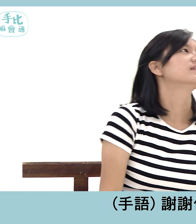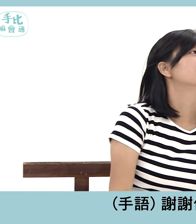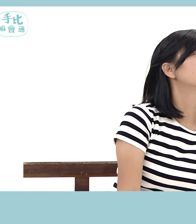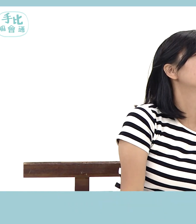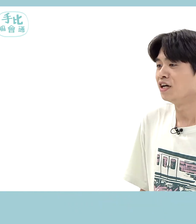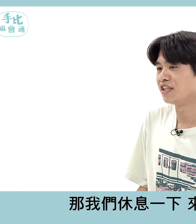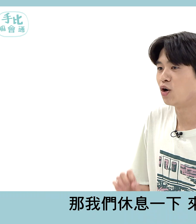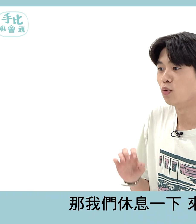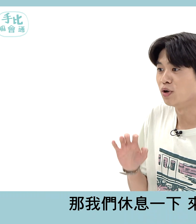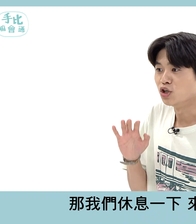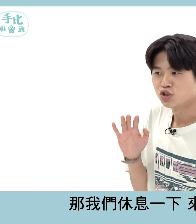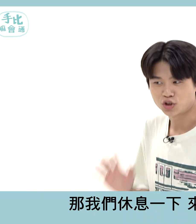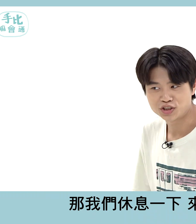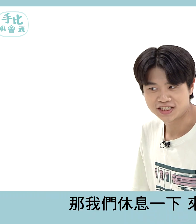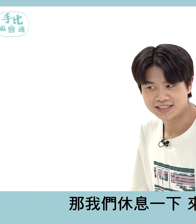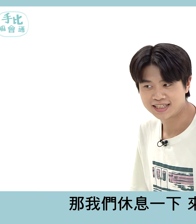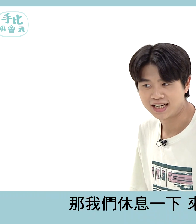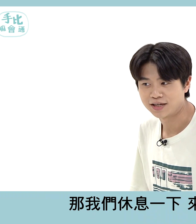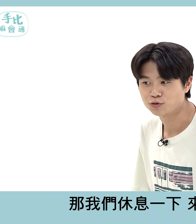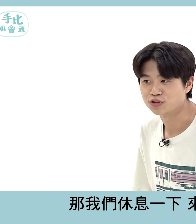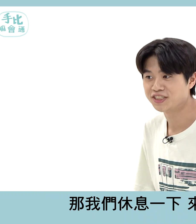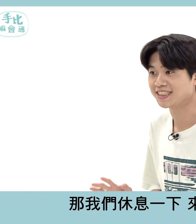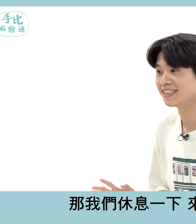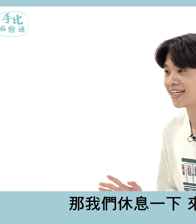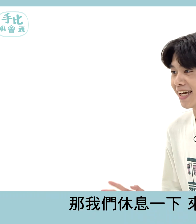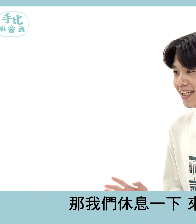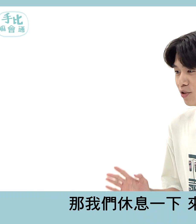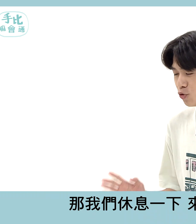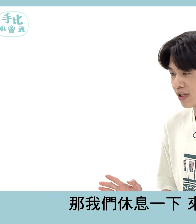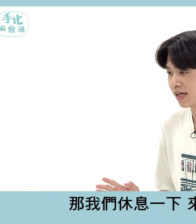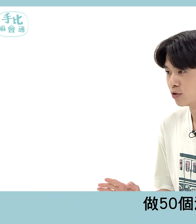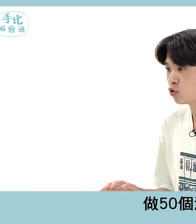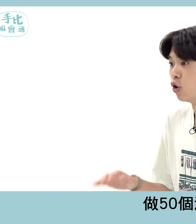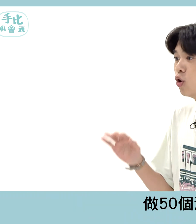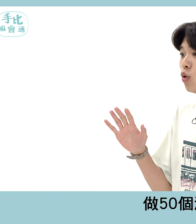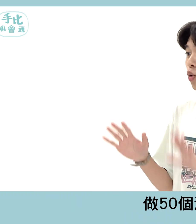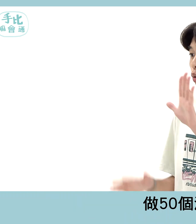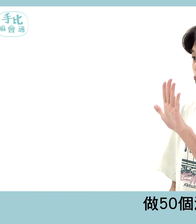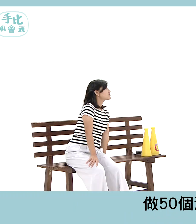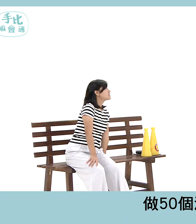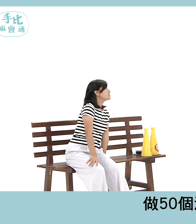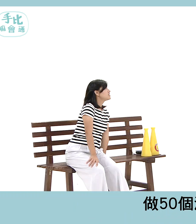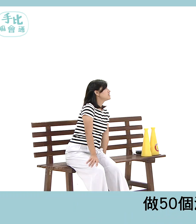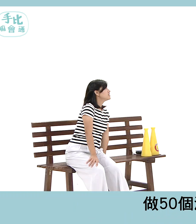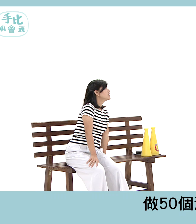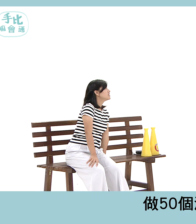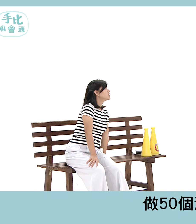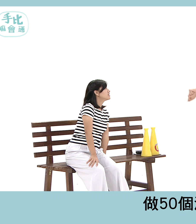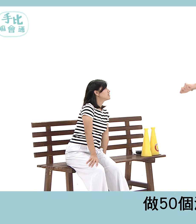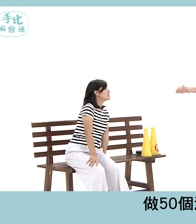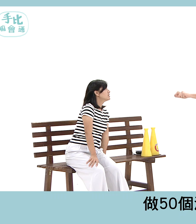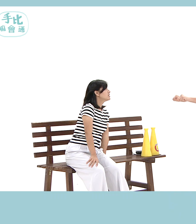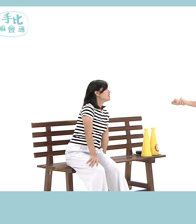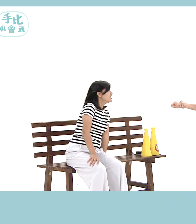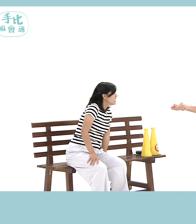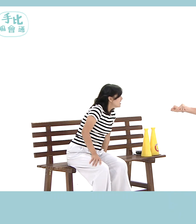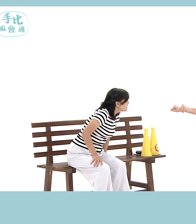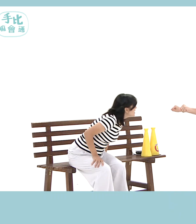好，那我们休息一下，来做肌耐力训练，做50个深蹲。嘿，